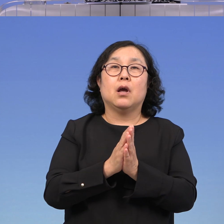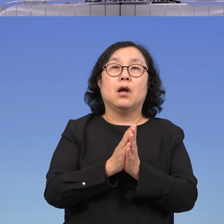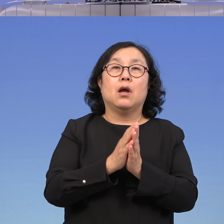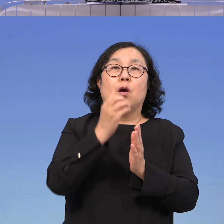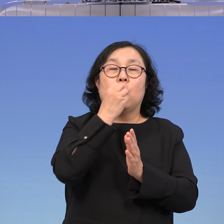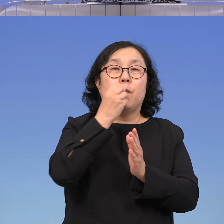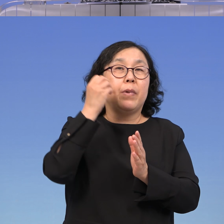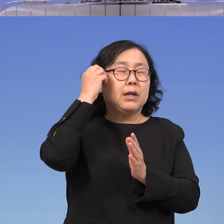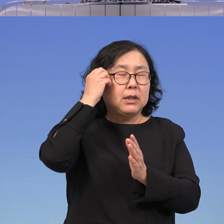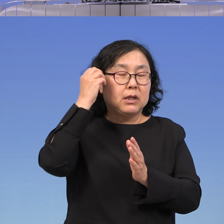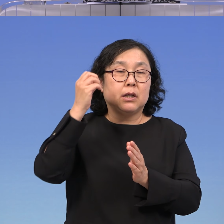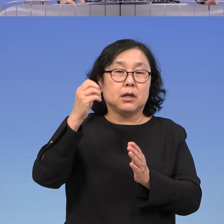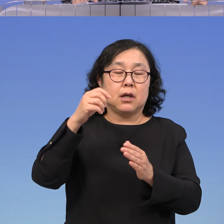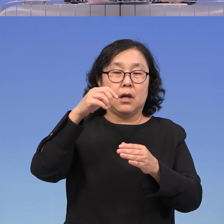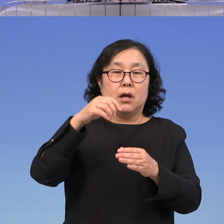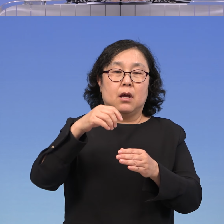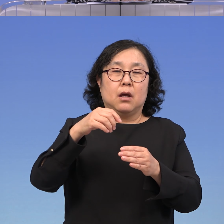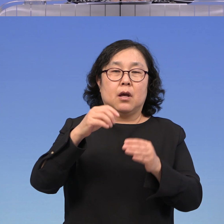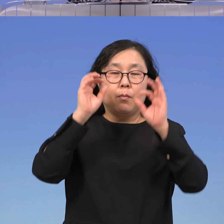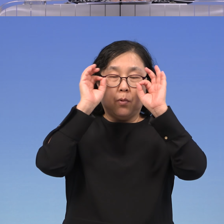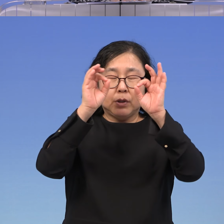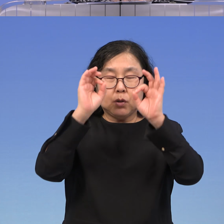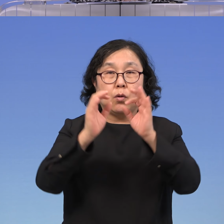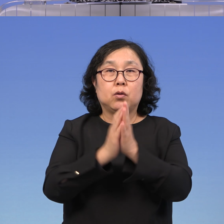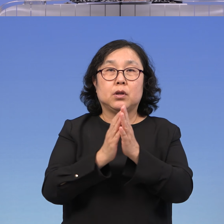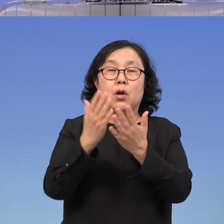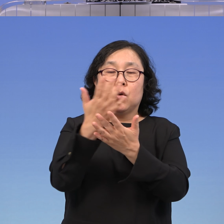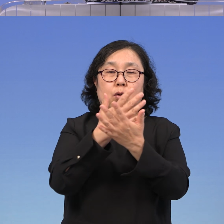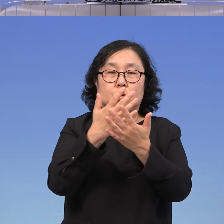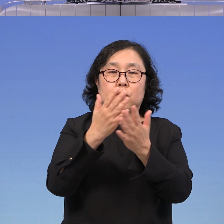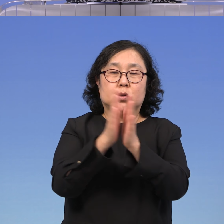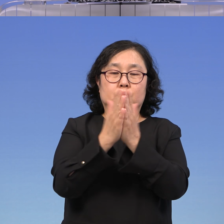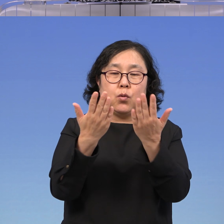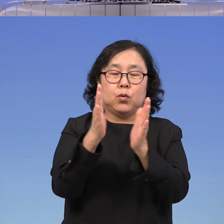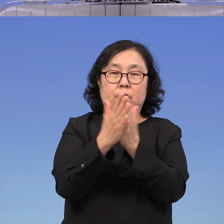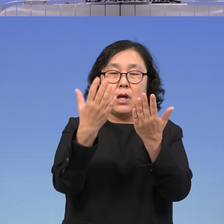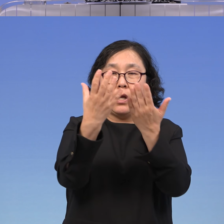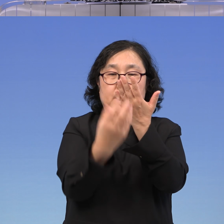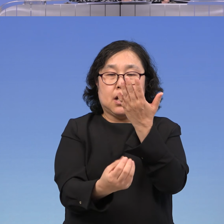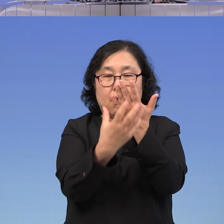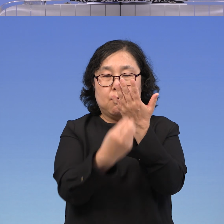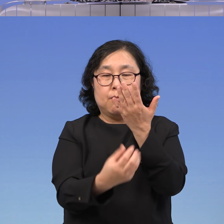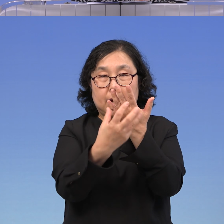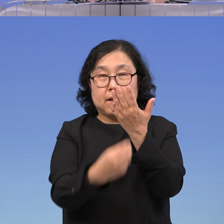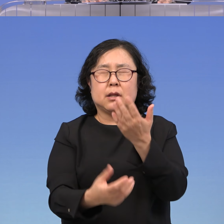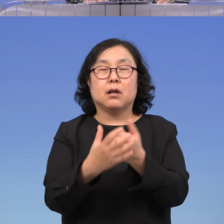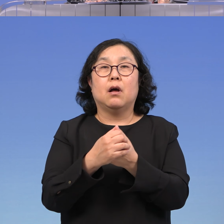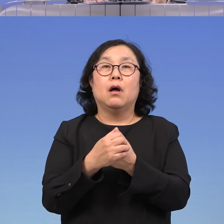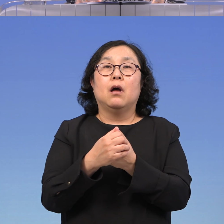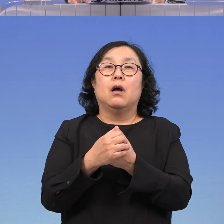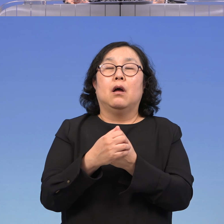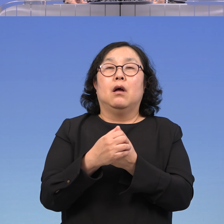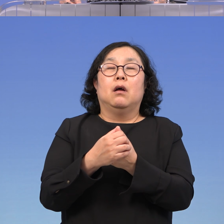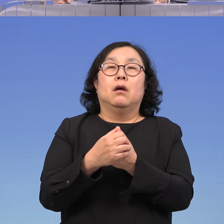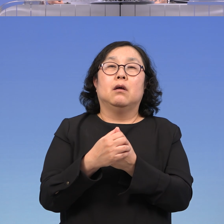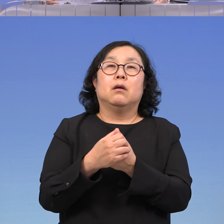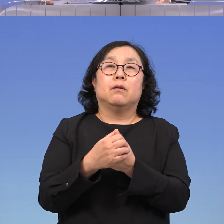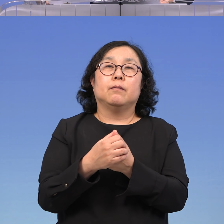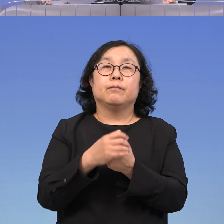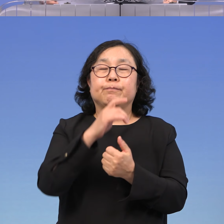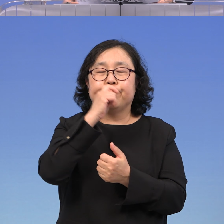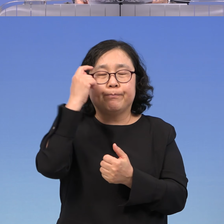가지고 온 오후부터 이제 그게 가능합니다 그래서 교재를 다운 받아서 꼭 묵상 하시는 그런 한 주간이 되기를